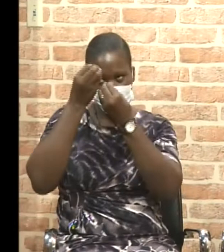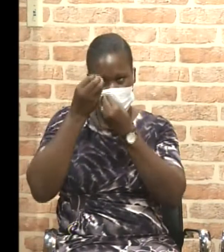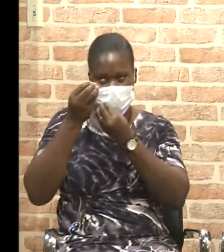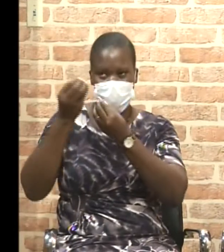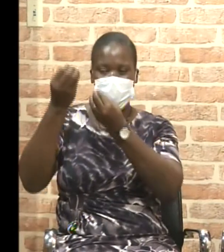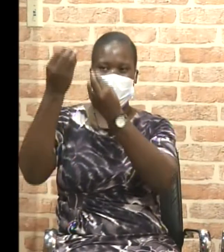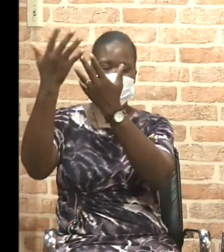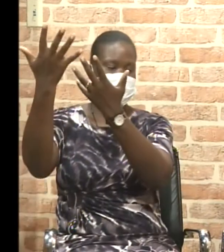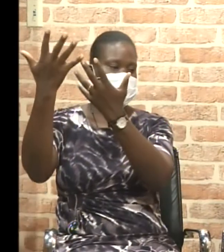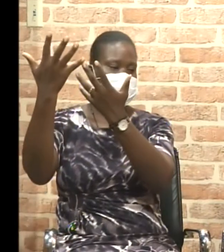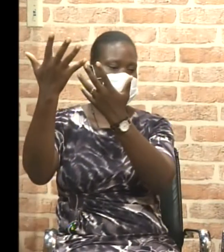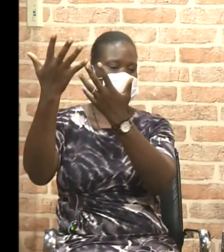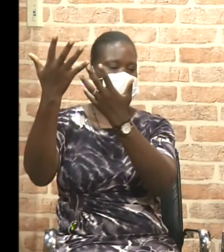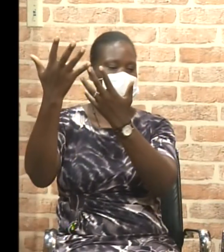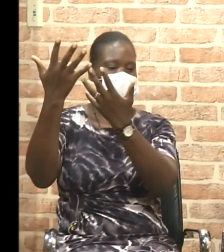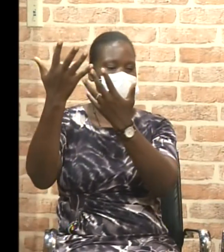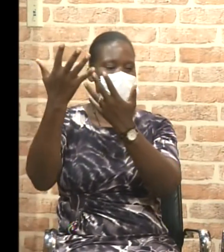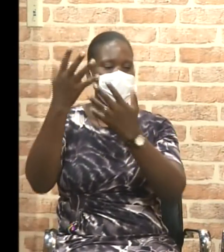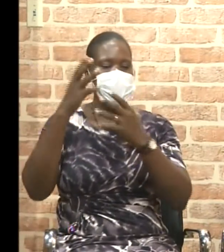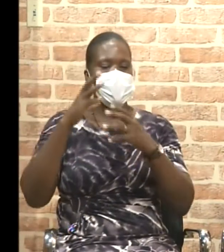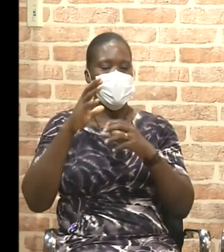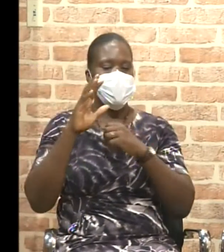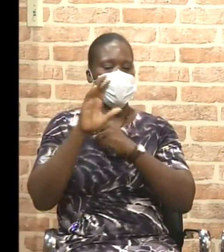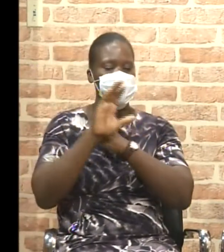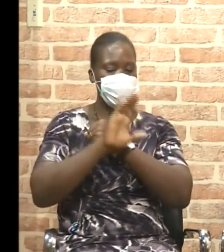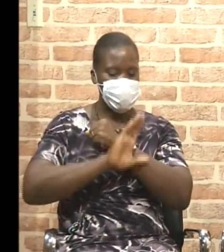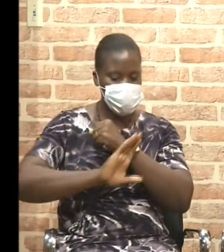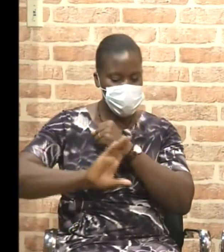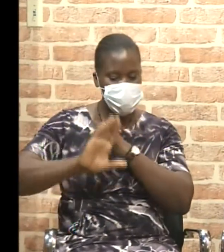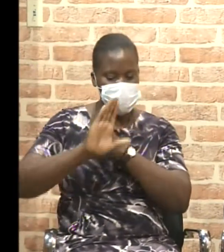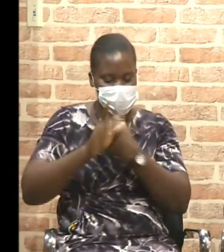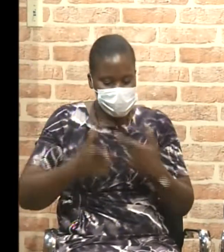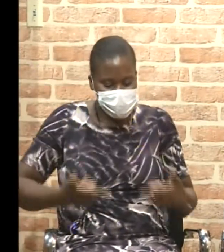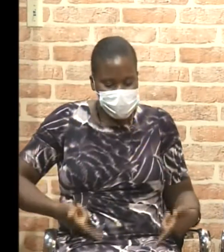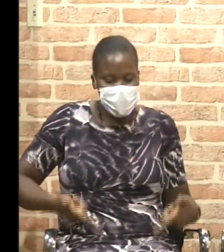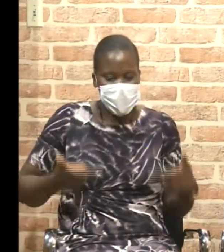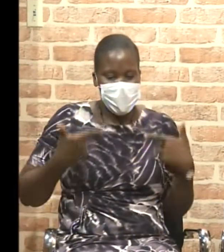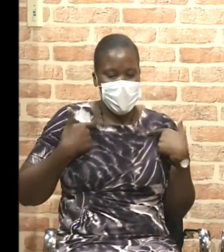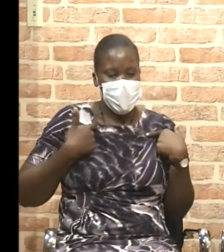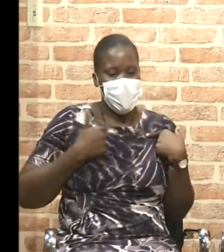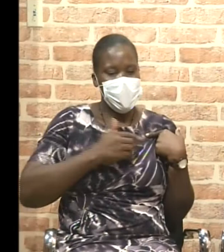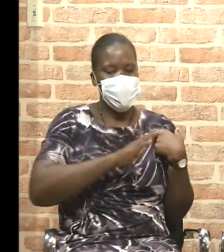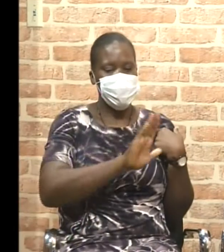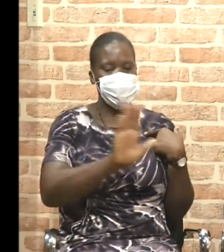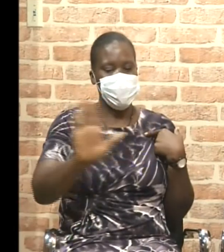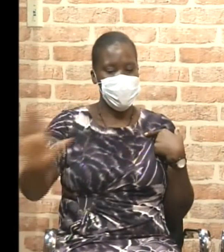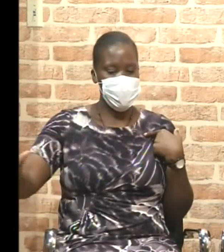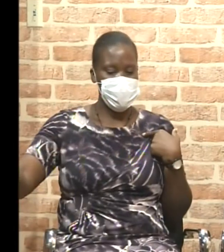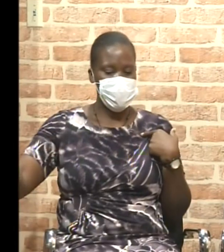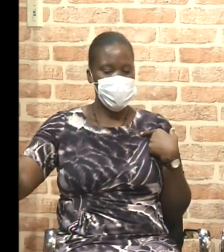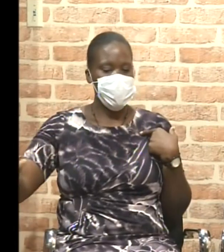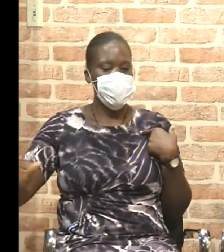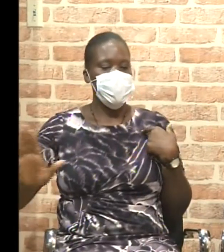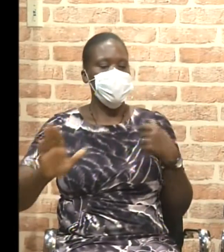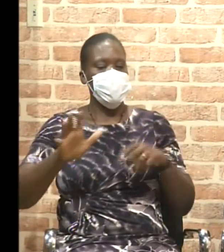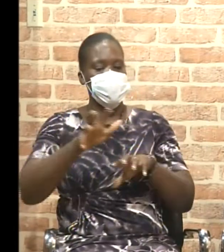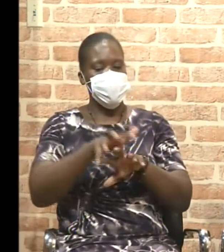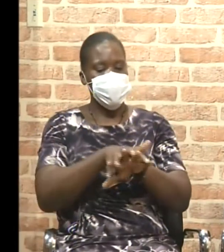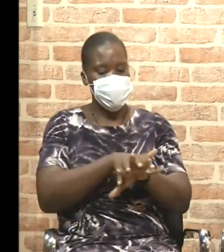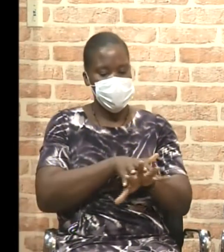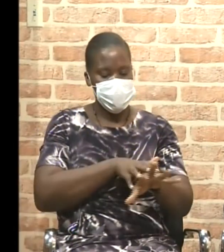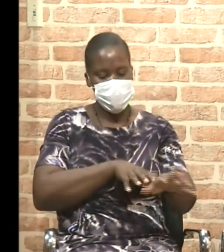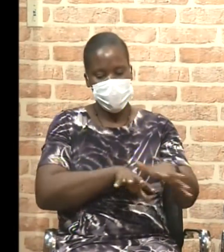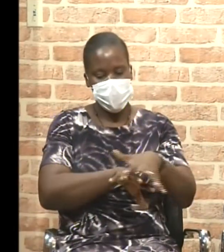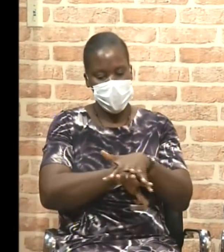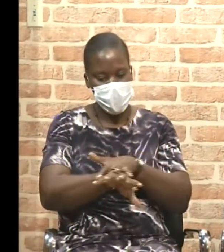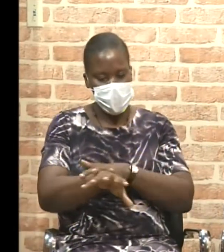nom, lui-même, la protéger tête. D'abord, la besoin mettre gants si nécessaire, la besoin